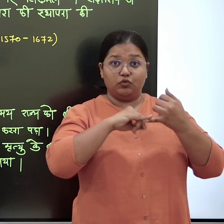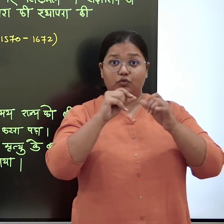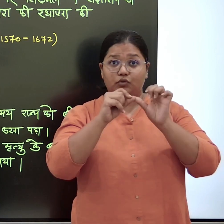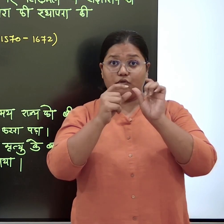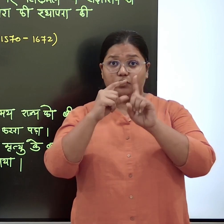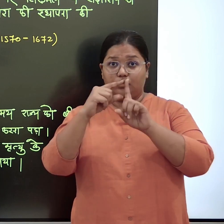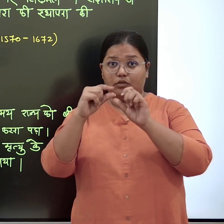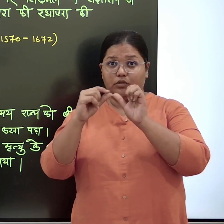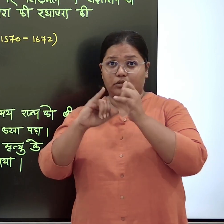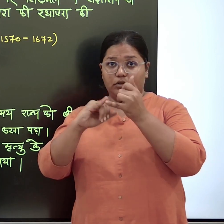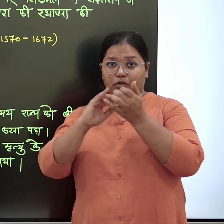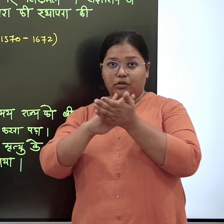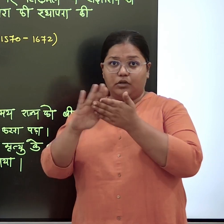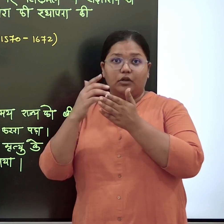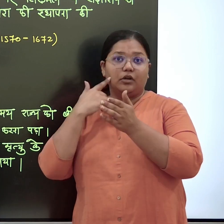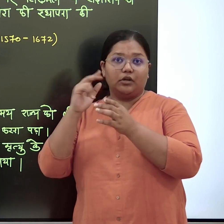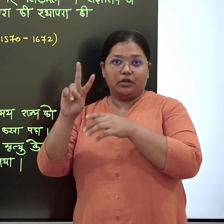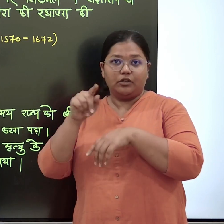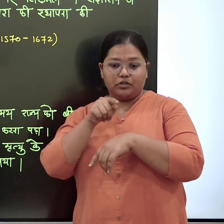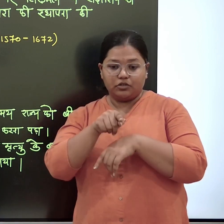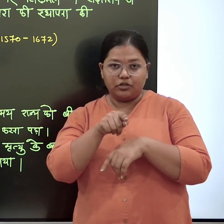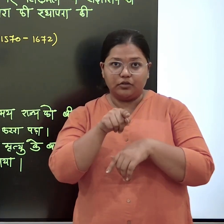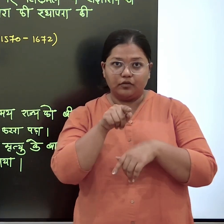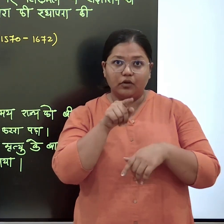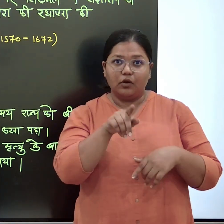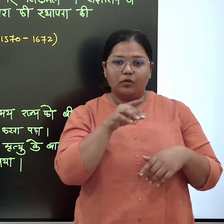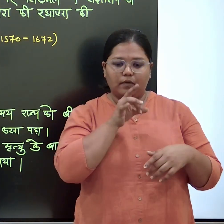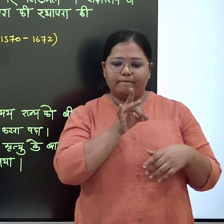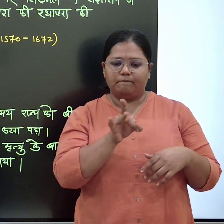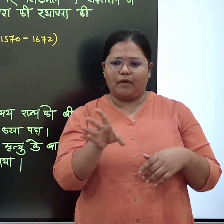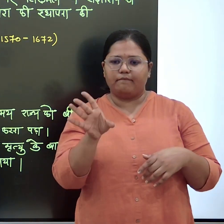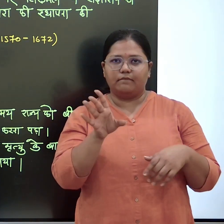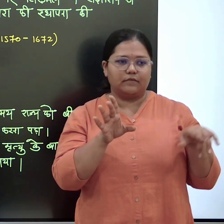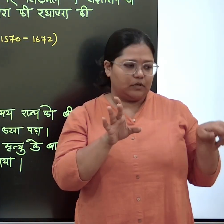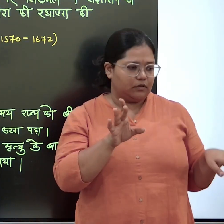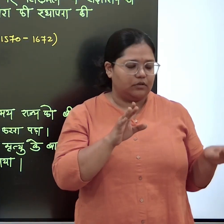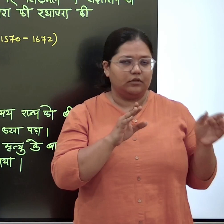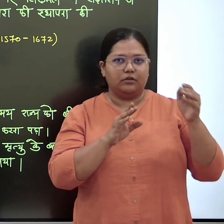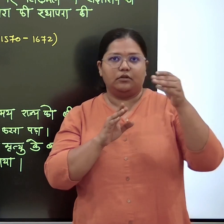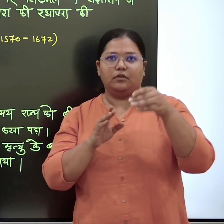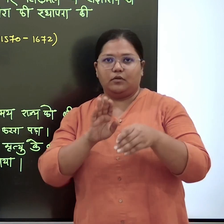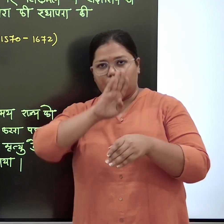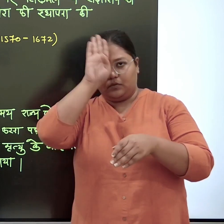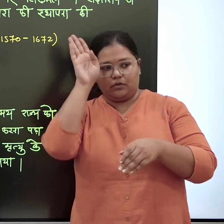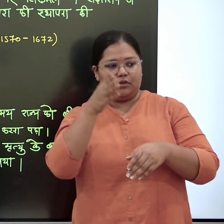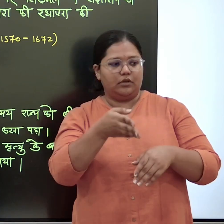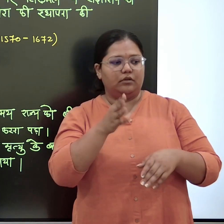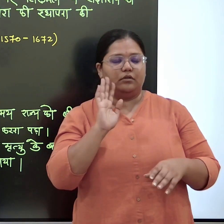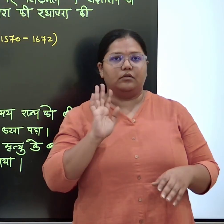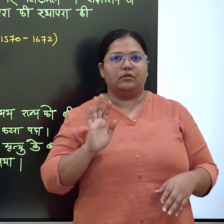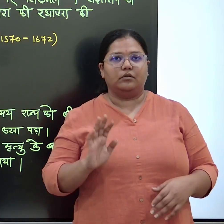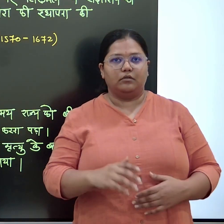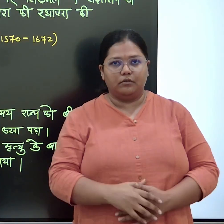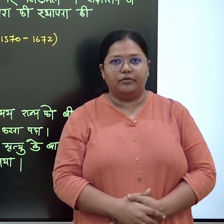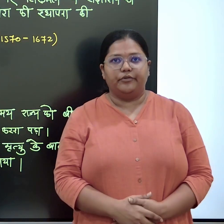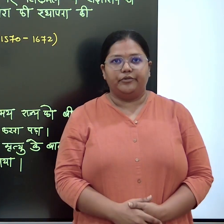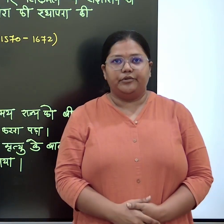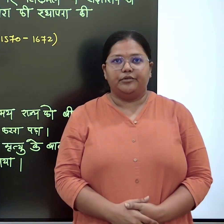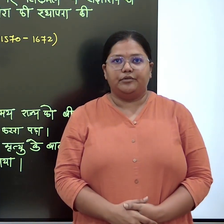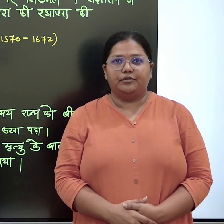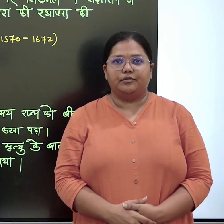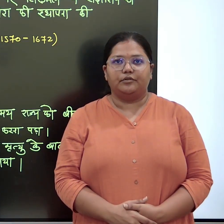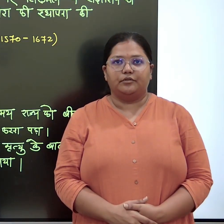सिंहासन पर बैठ गया। ठीक, और सिंहासन पर बैठने के बाद क्या हुआ, उसने अपने वंश की स्थापना